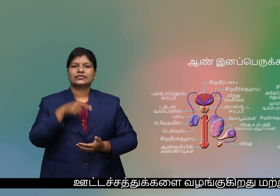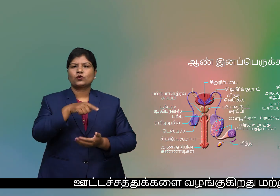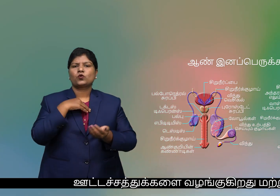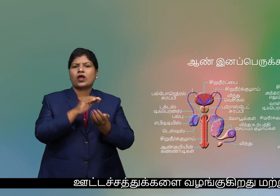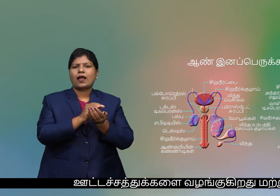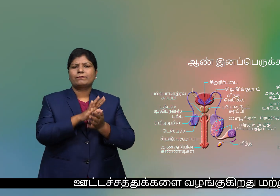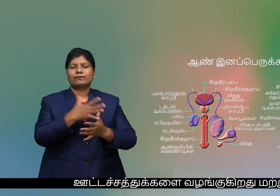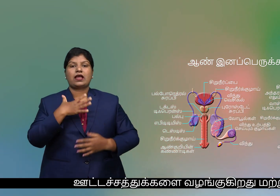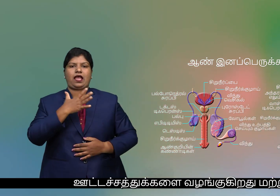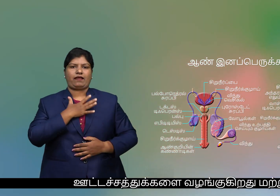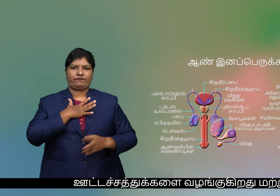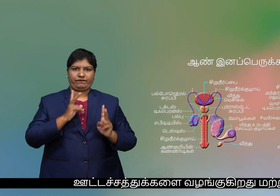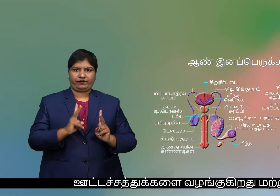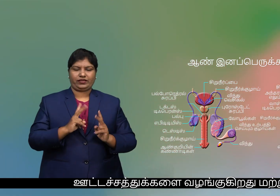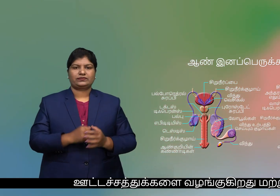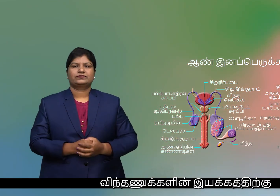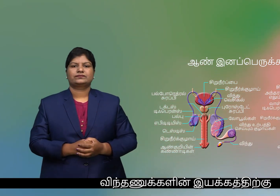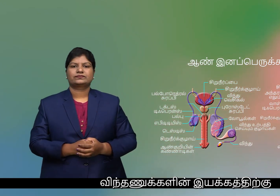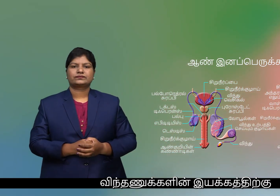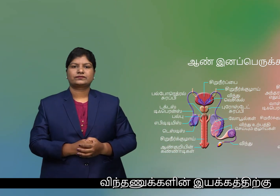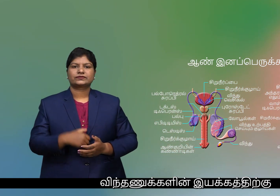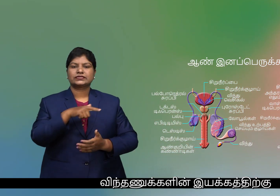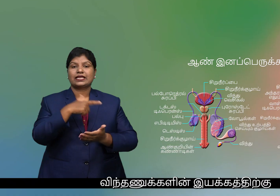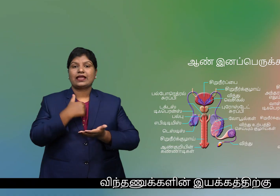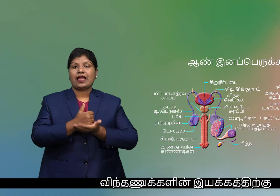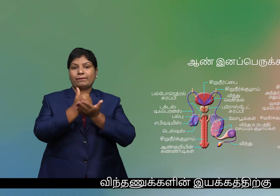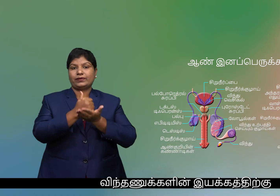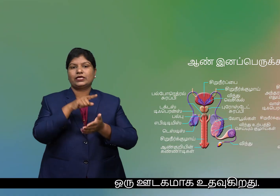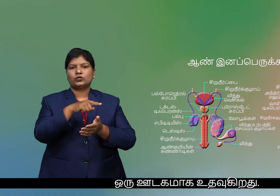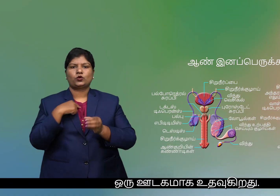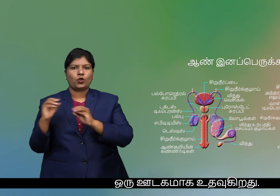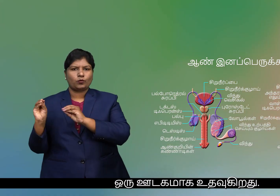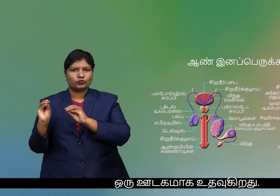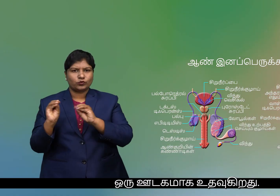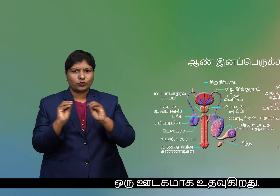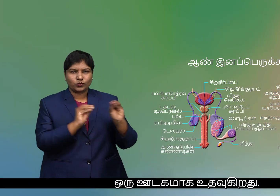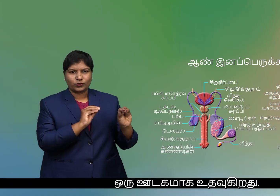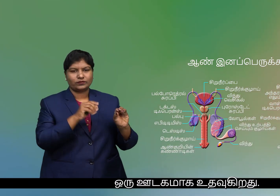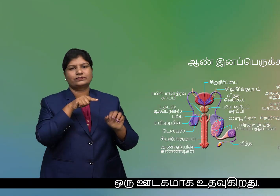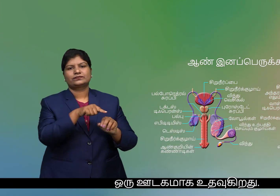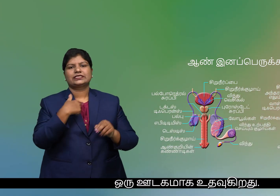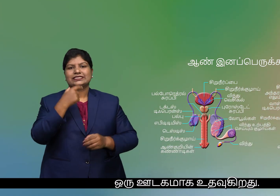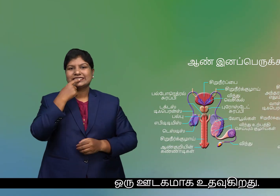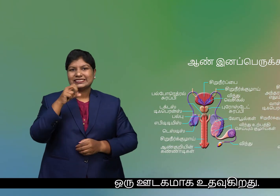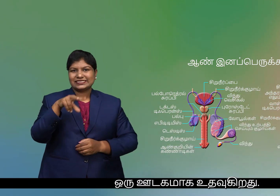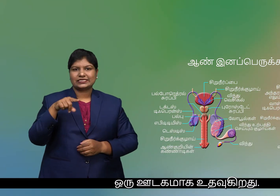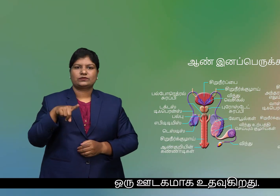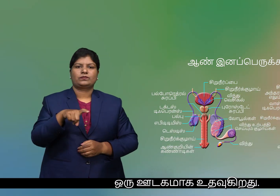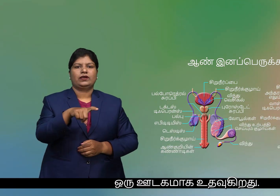ஊட்டச்சத்துக்களை வழங்குகிறது மற்றும் விந்தணுக்களின் இயக்கத்திற்கு ஒரு ஊடகமாக உதவுகிறது.